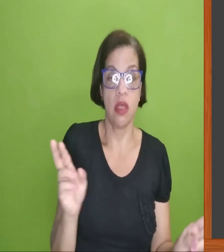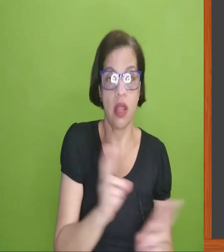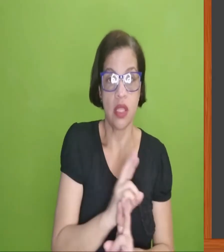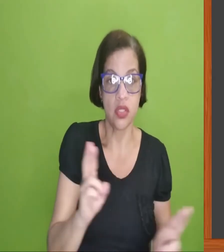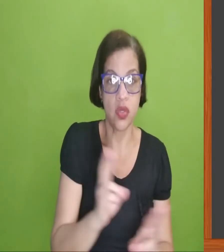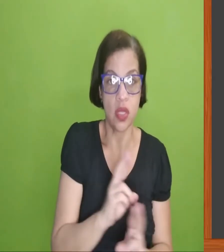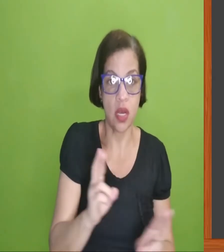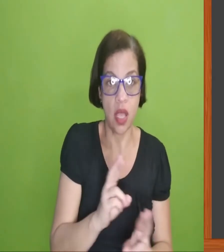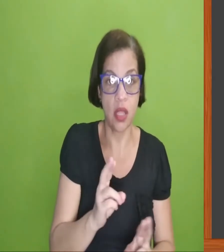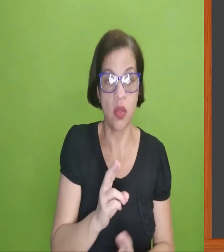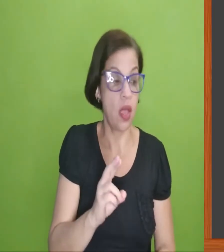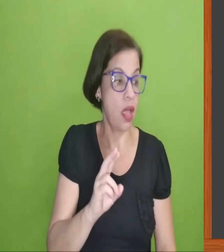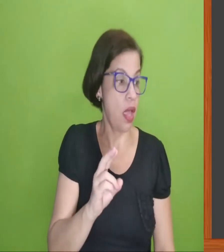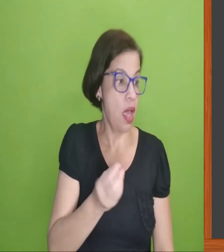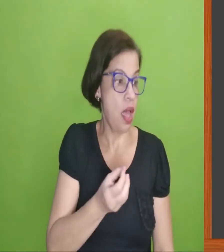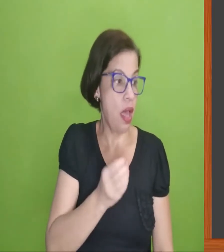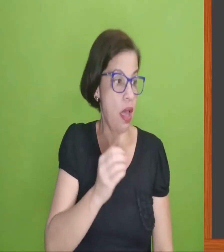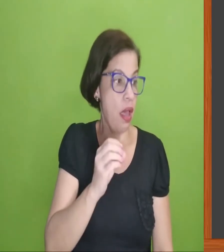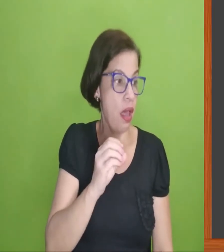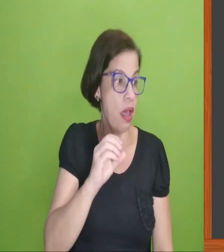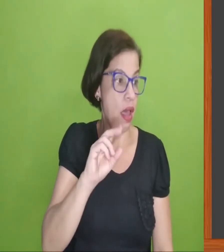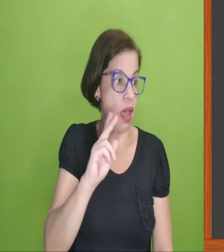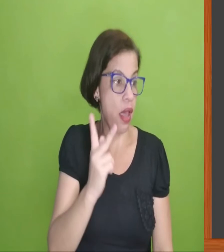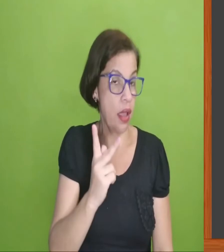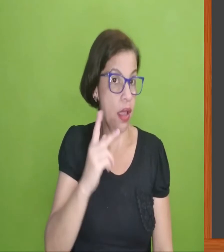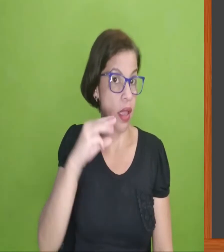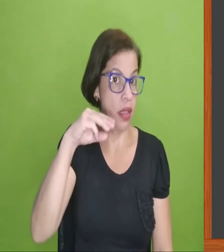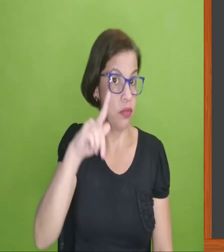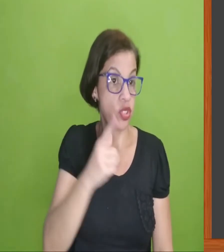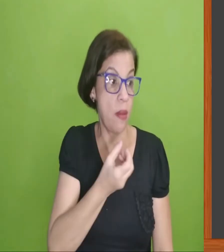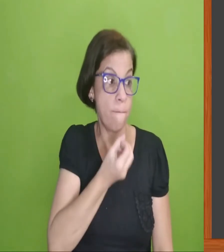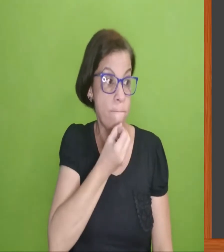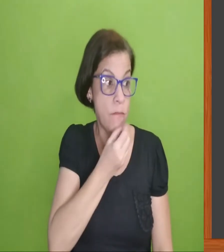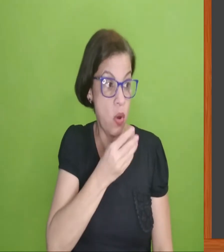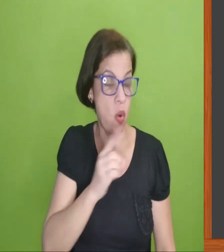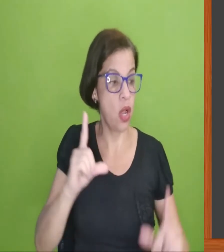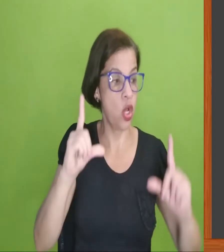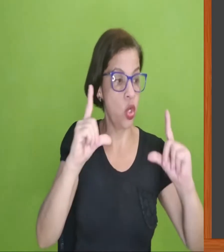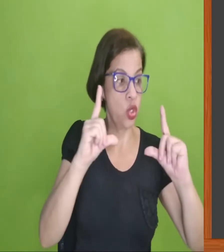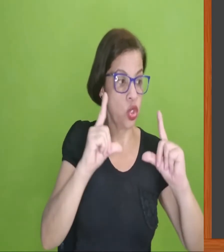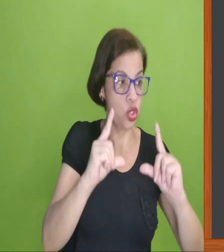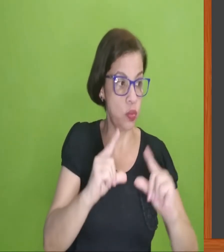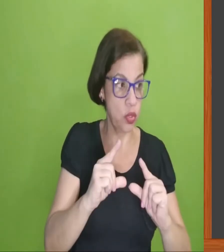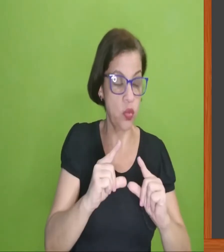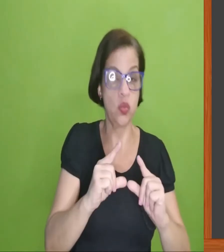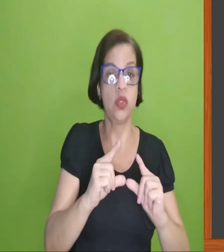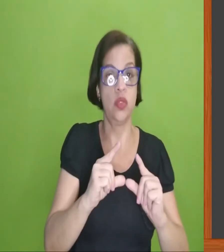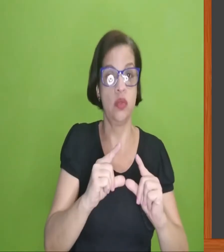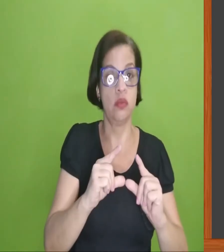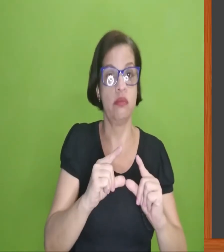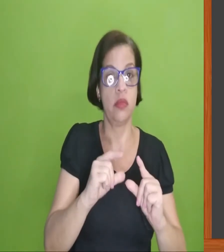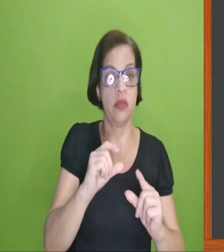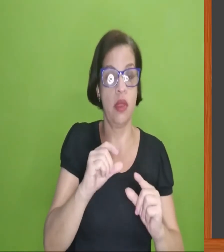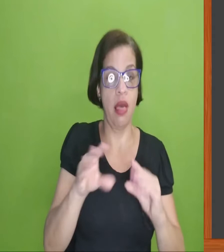e inibem competitivamente a enzima HMG-CoA redutase, diminuindo a síntese hepática do